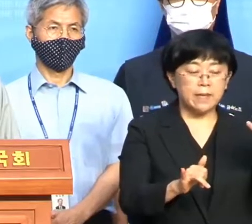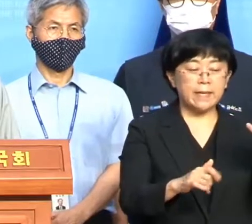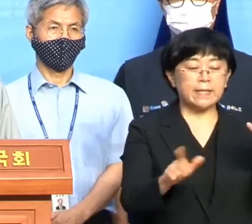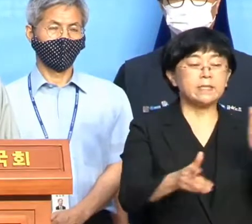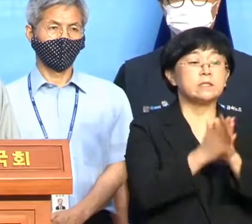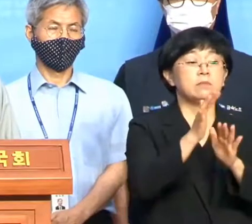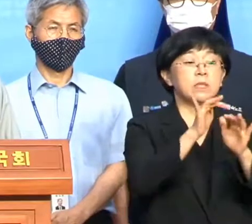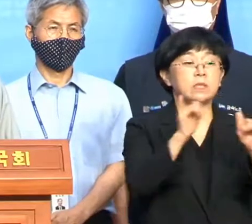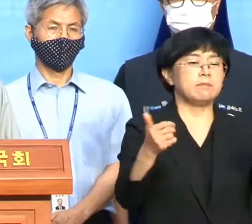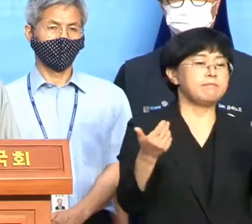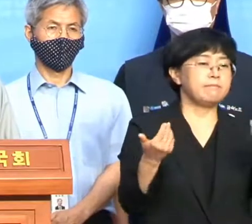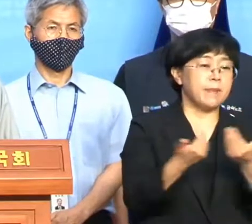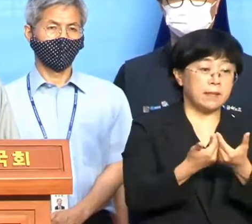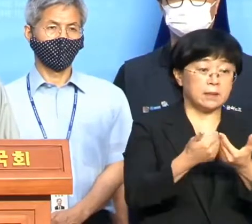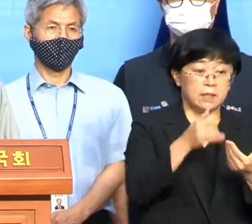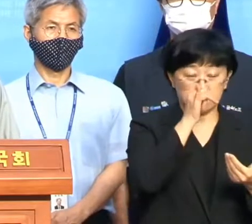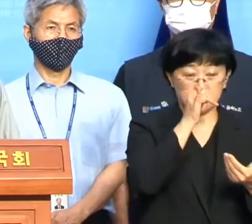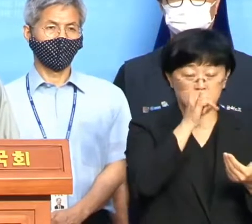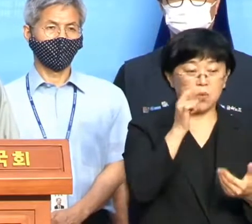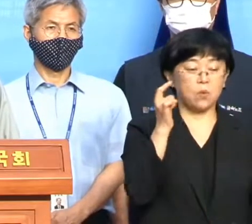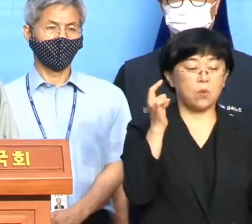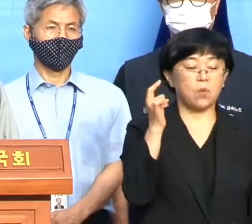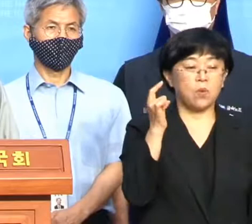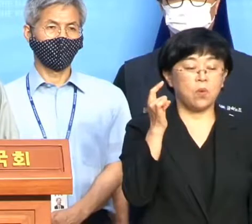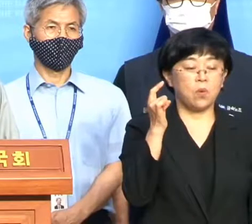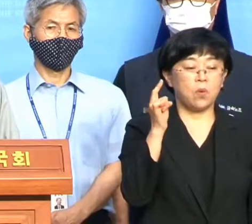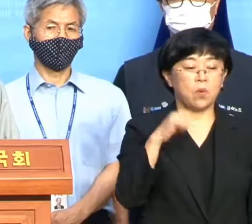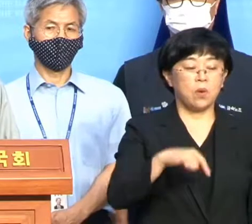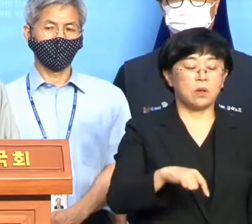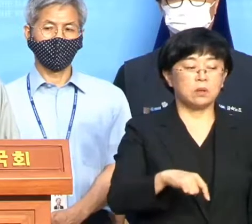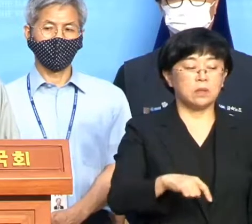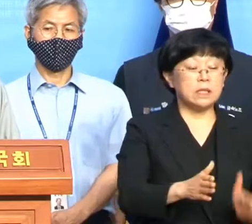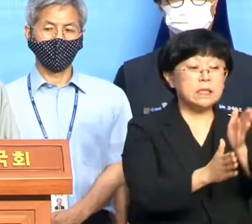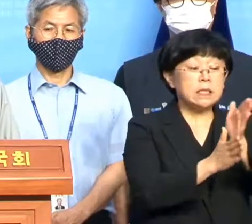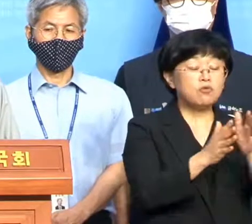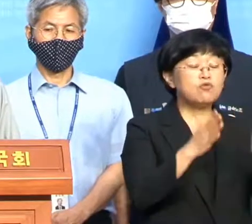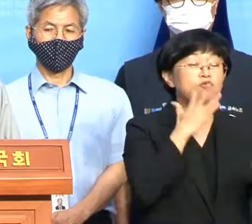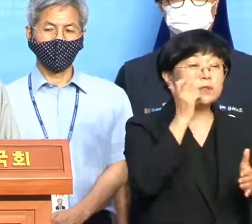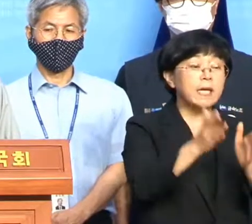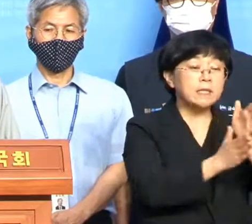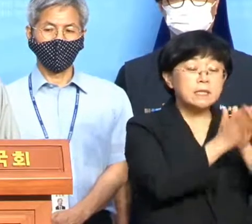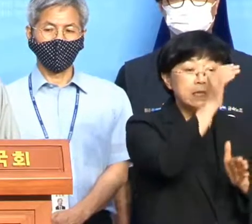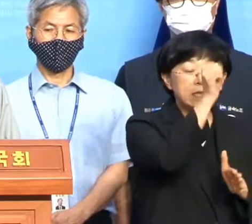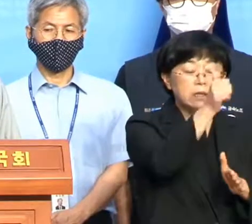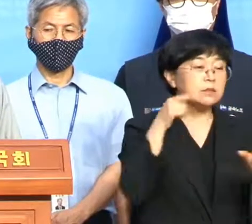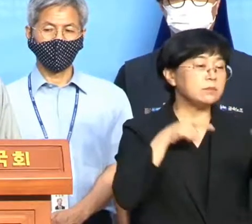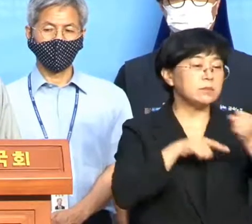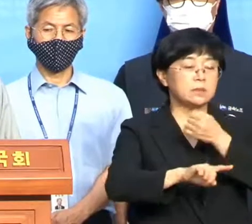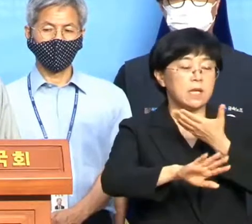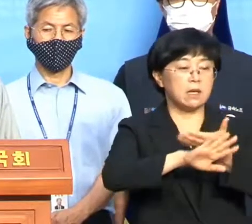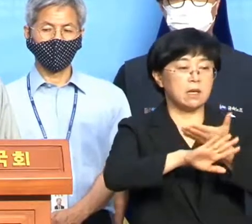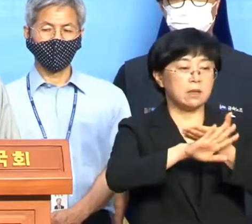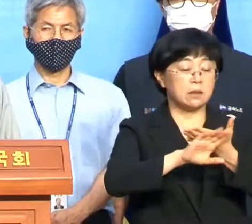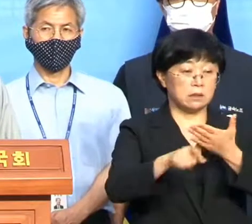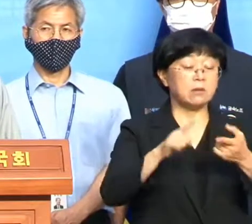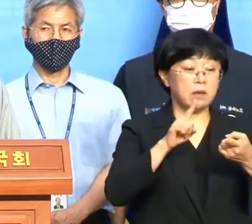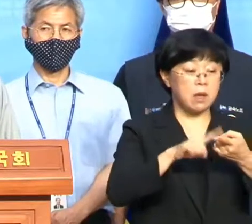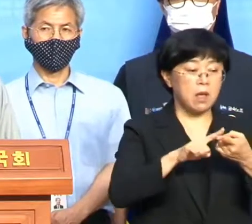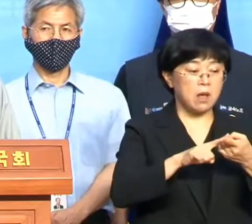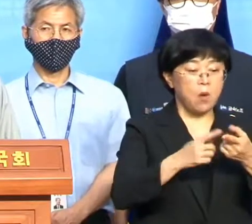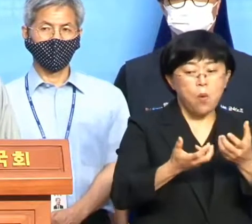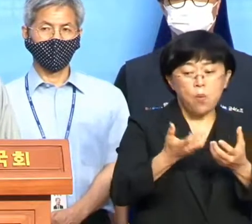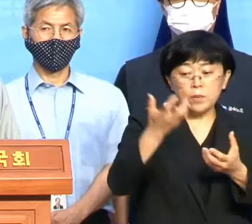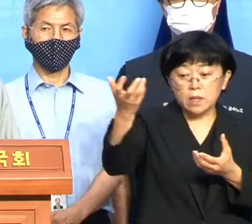반대했습니다 물론 송철호 시장 께서도 우리하고 뜻은 틀리겠지만 그 부분에서는